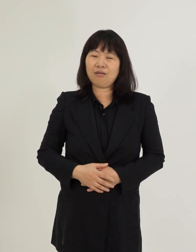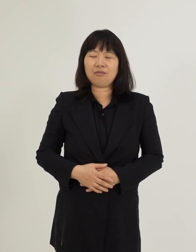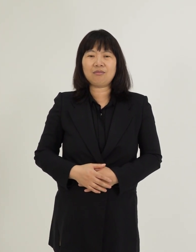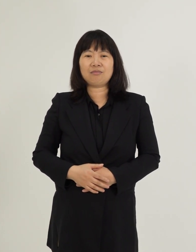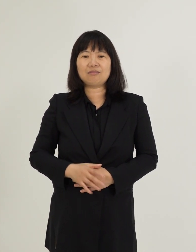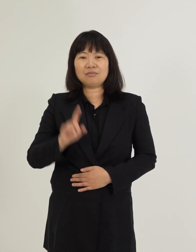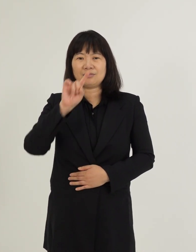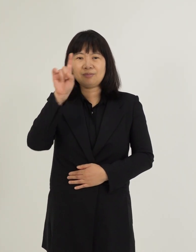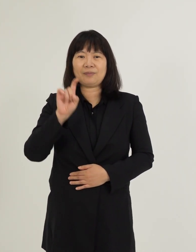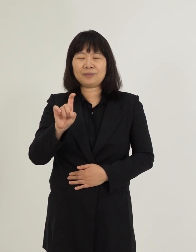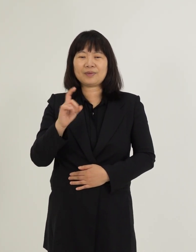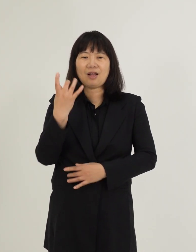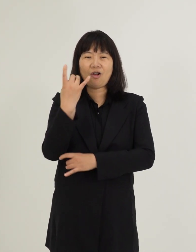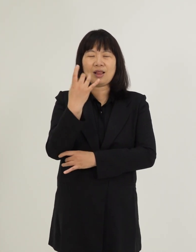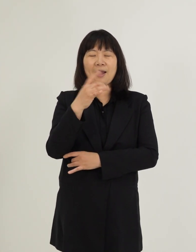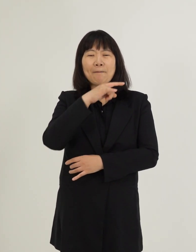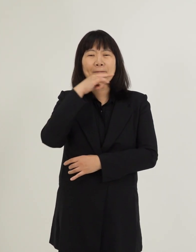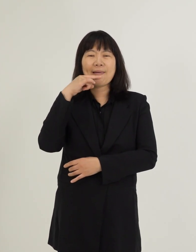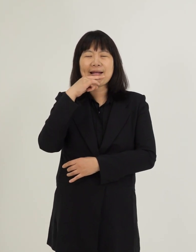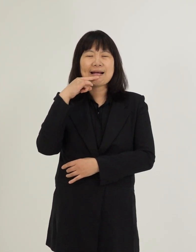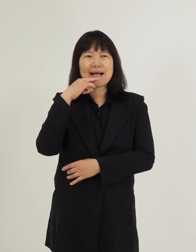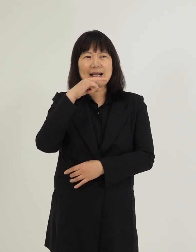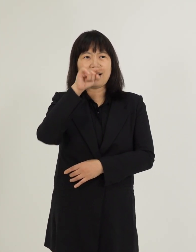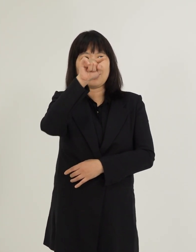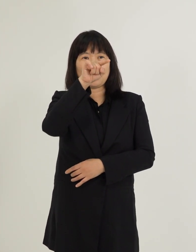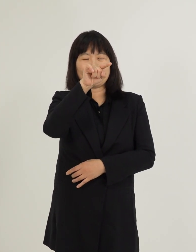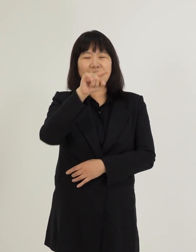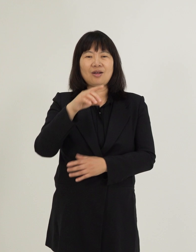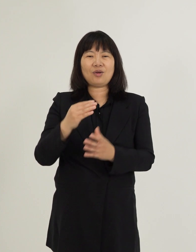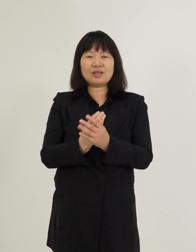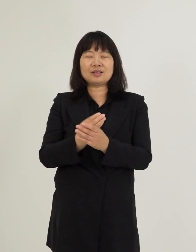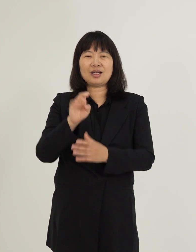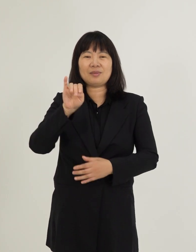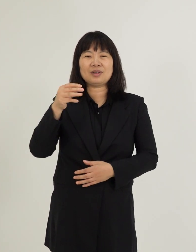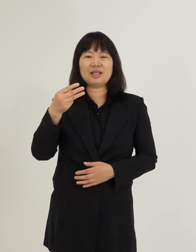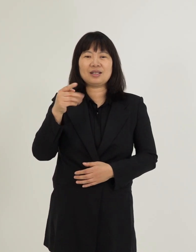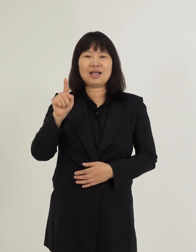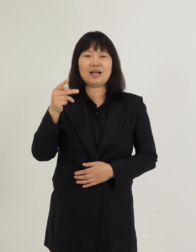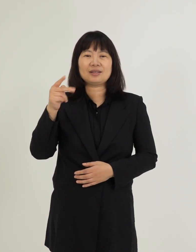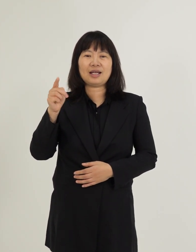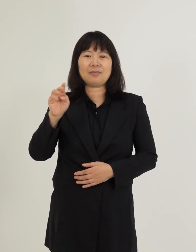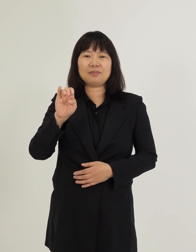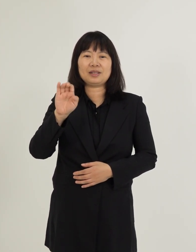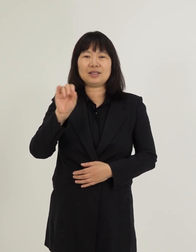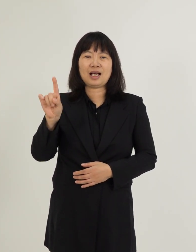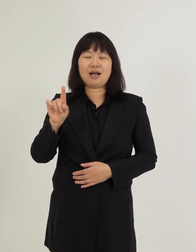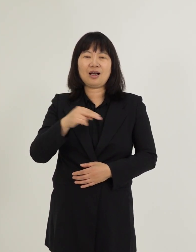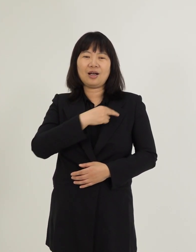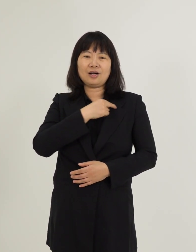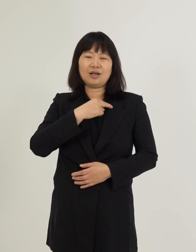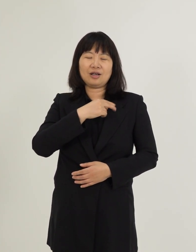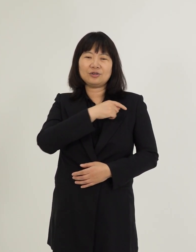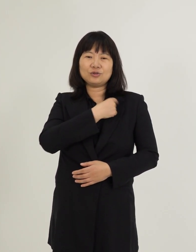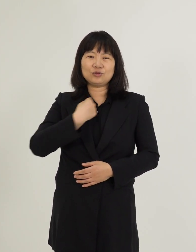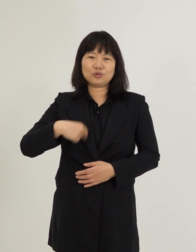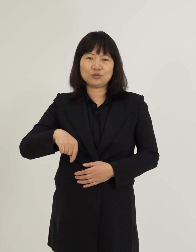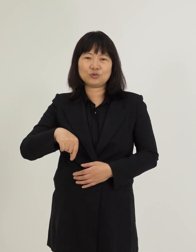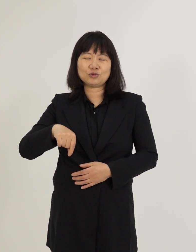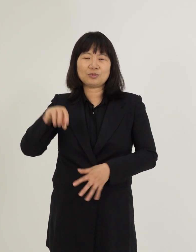원래 있던 저 위에 빨간 지점에서 완전 필라델피아 그 차이나타운 옆에 슬럼가로